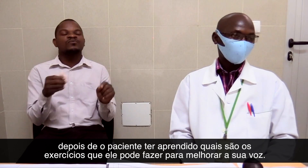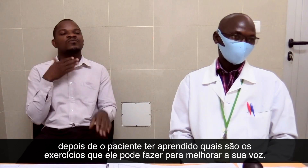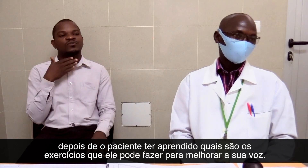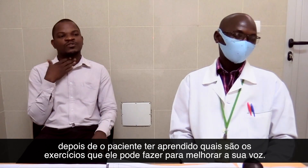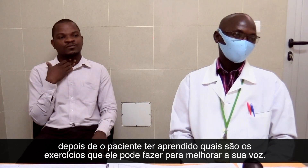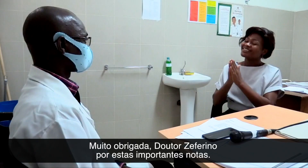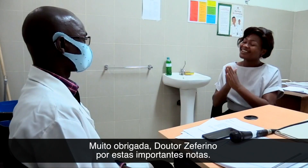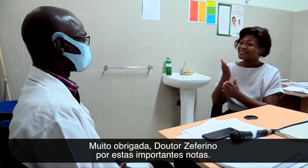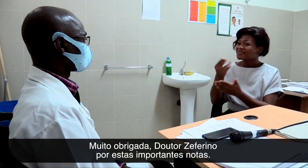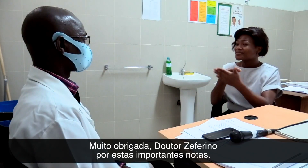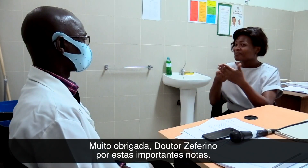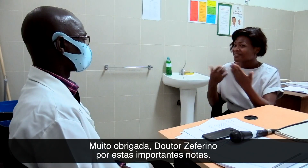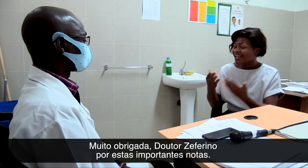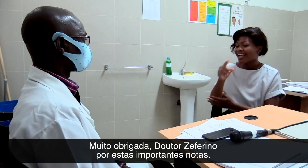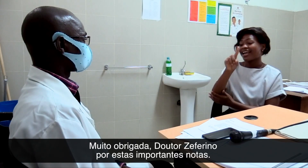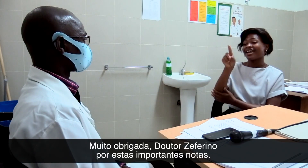a sua voz.